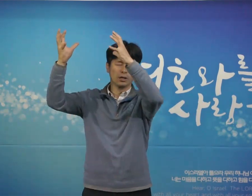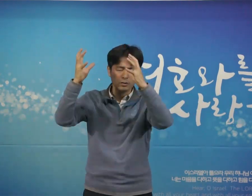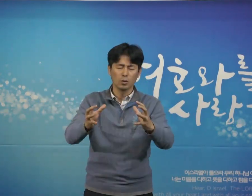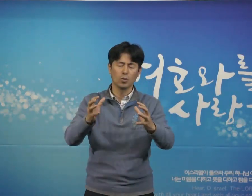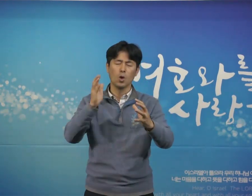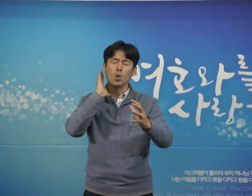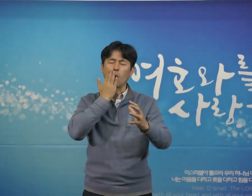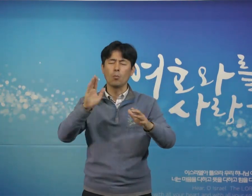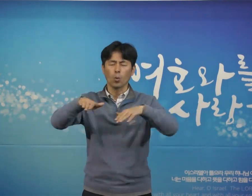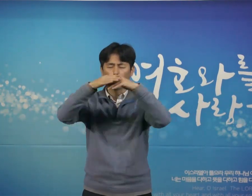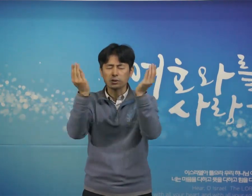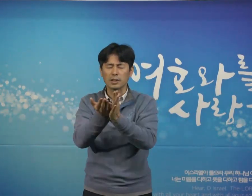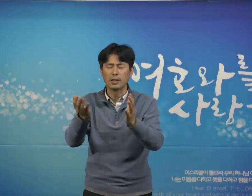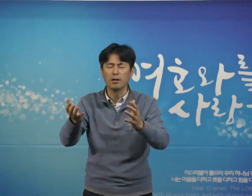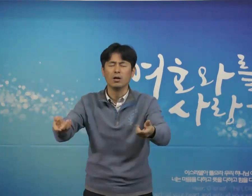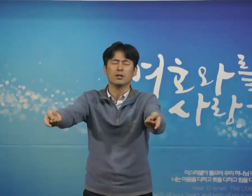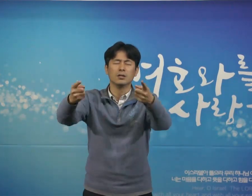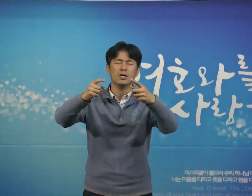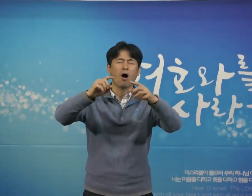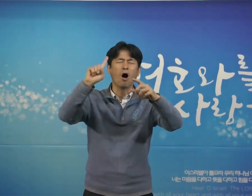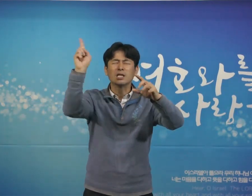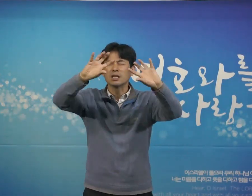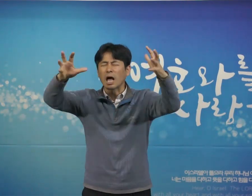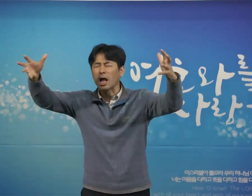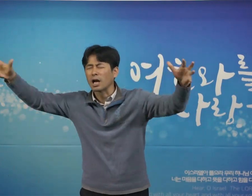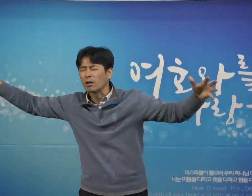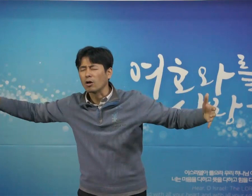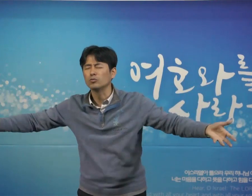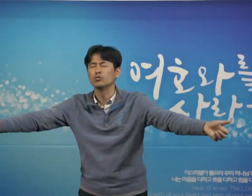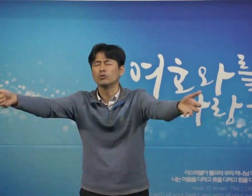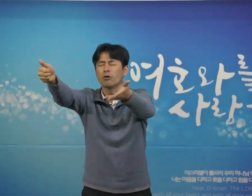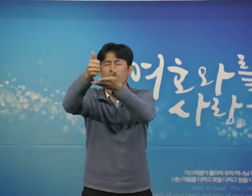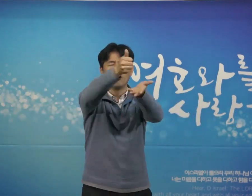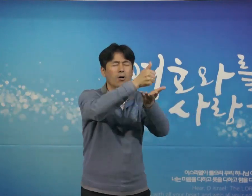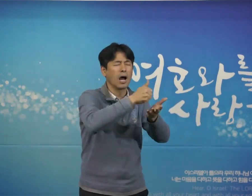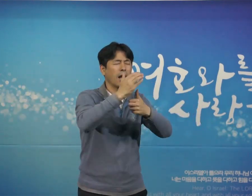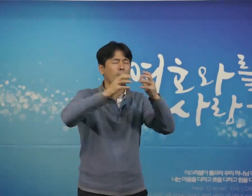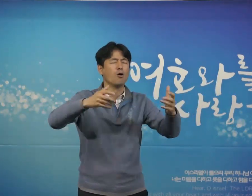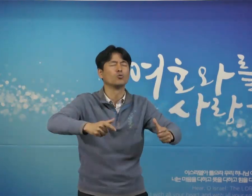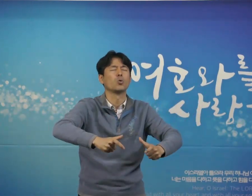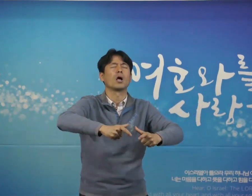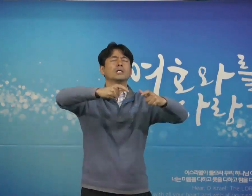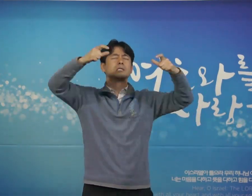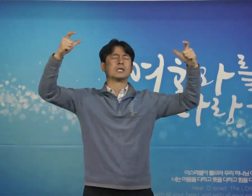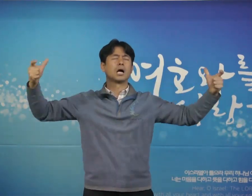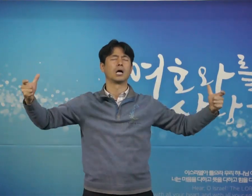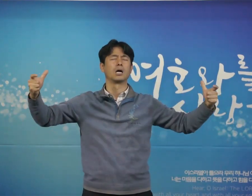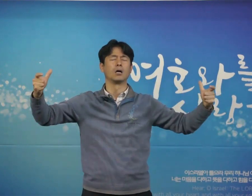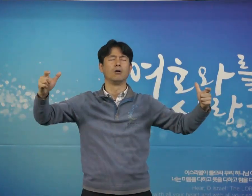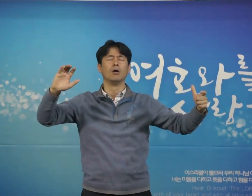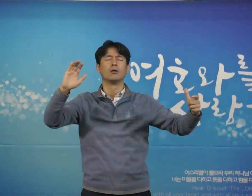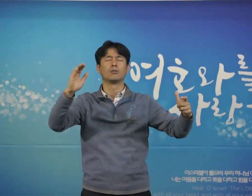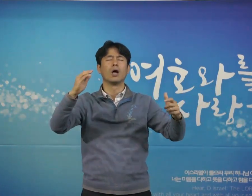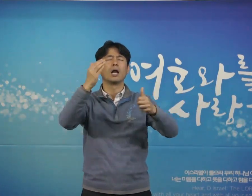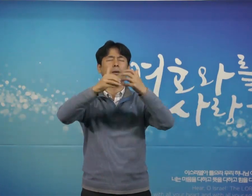하나님의 나라가 이곳에 임하도록 모든 농인들이 함께 참여해서 어디에 있던 하나님의